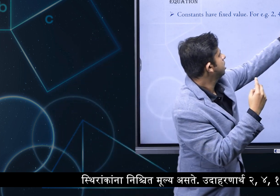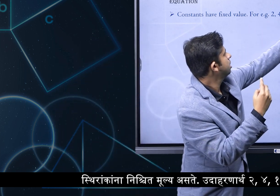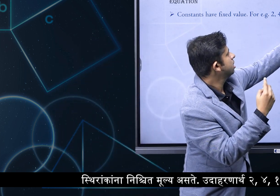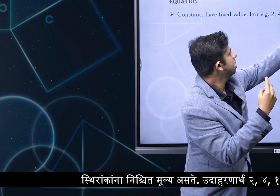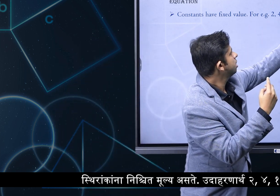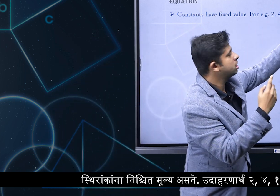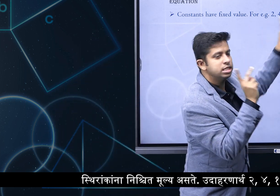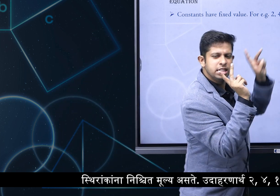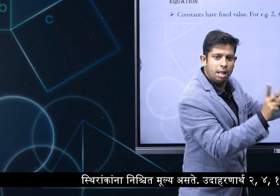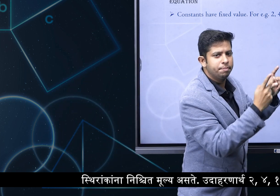इत्यादी.